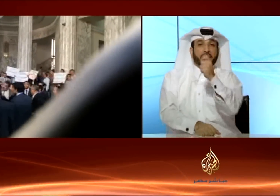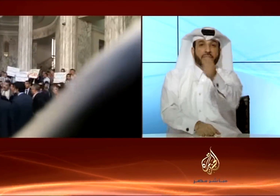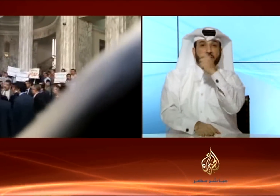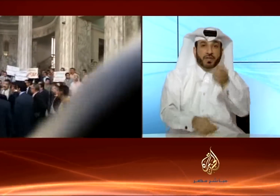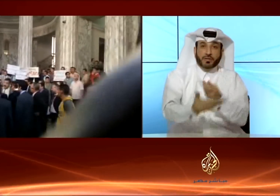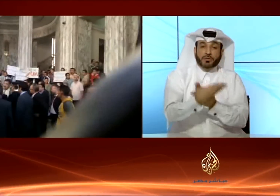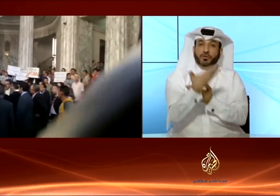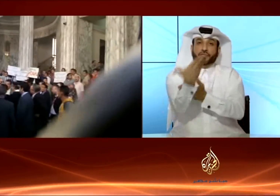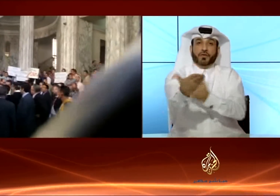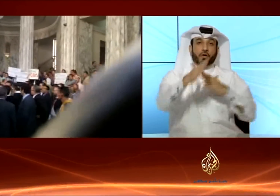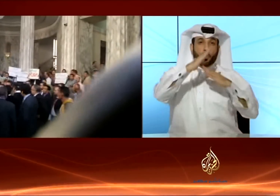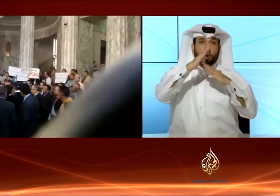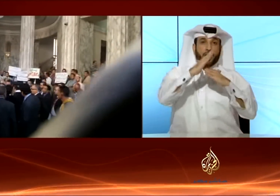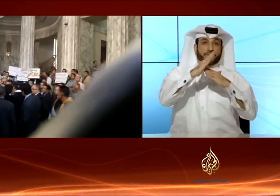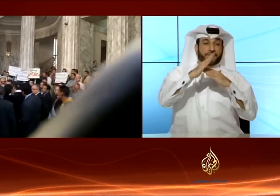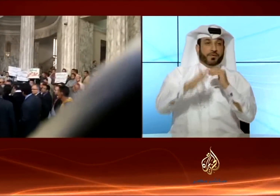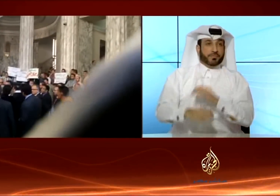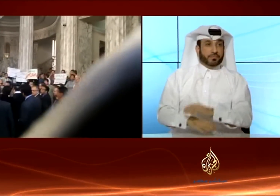البلاغات للنائب